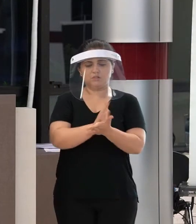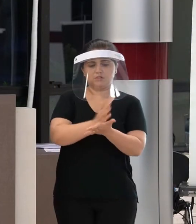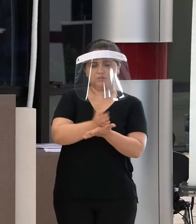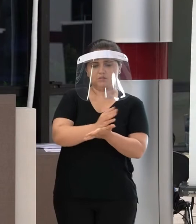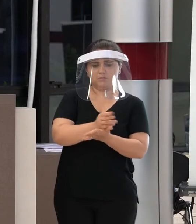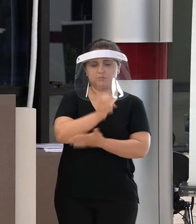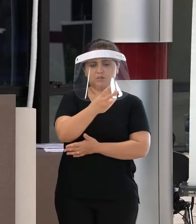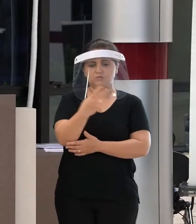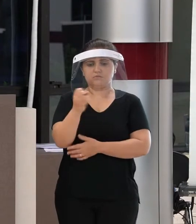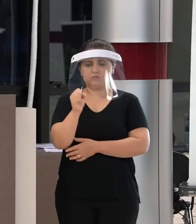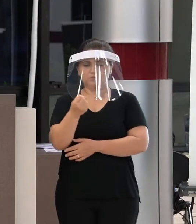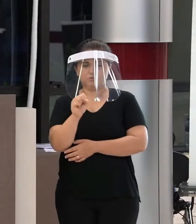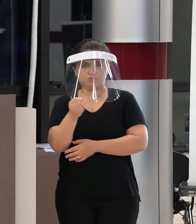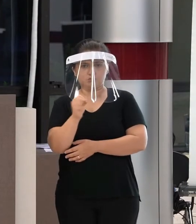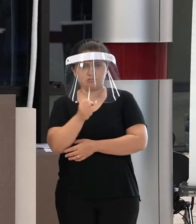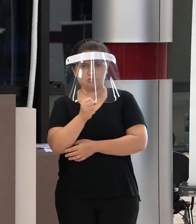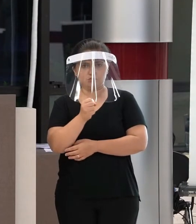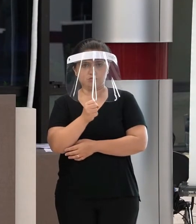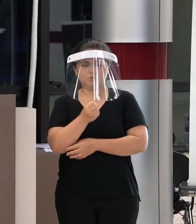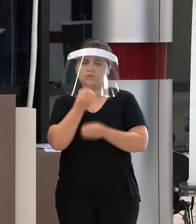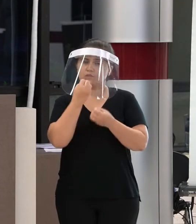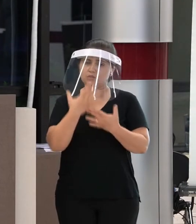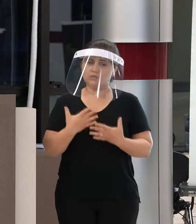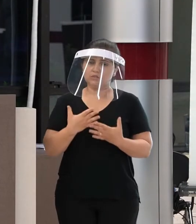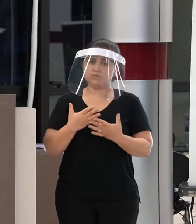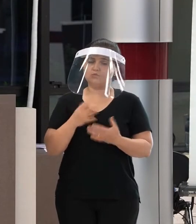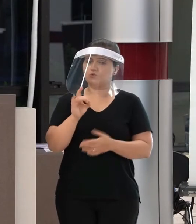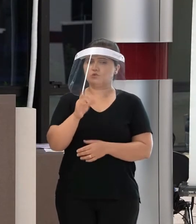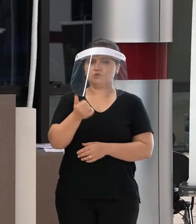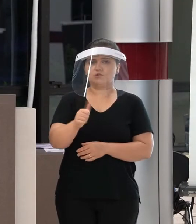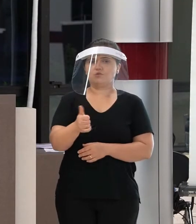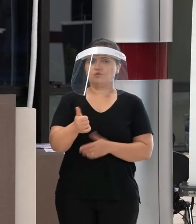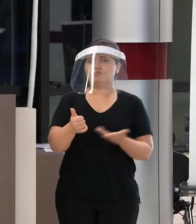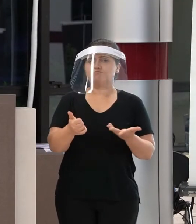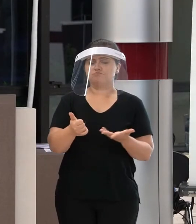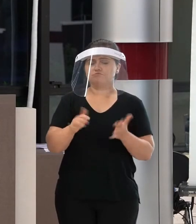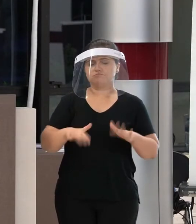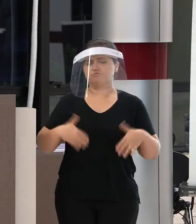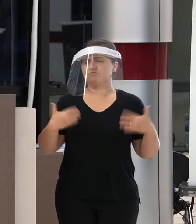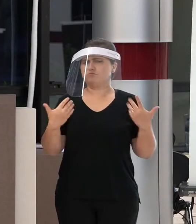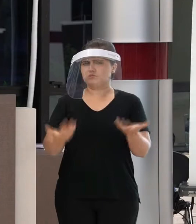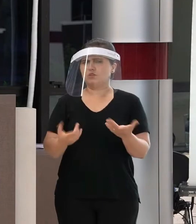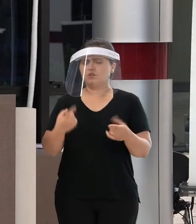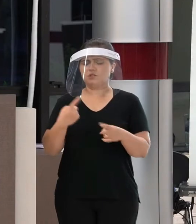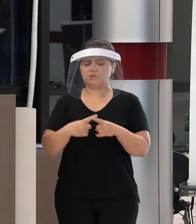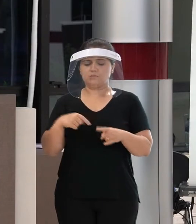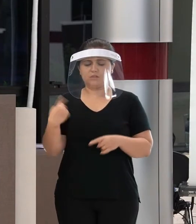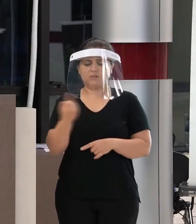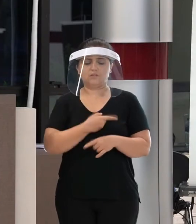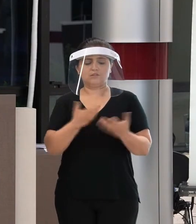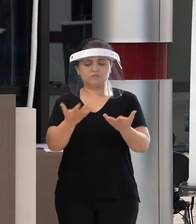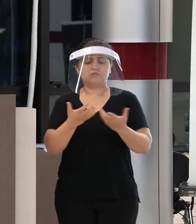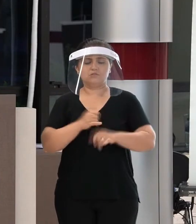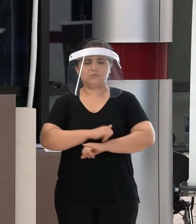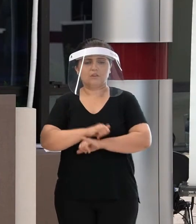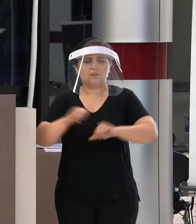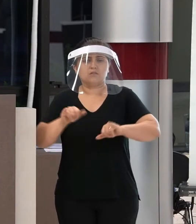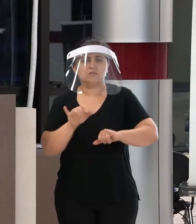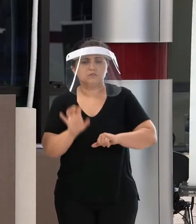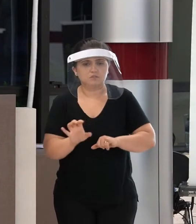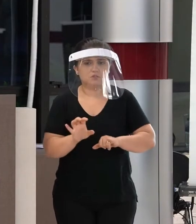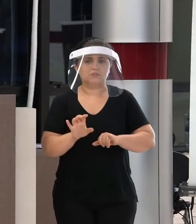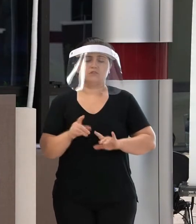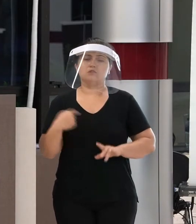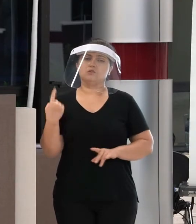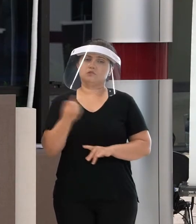intermediária 28% e de boa só 11%. Então, o que a gente quer dizer com isso? Que é o que a